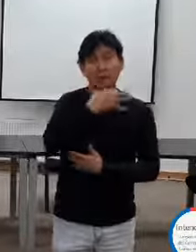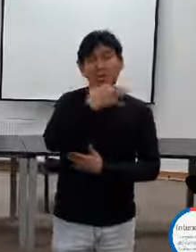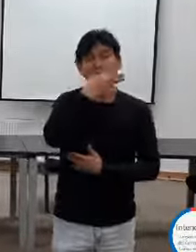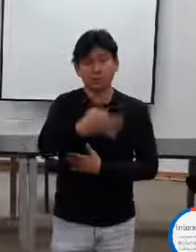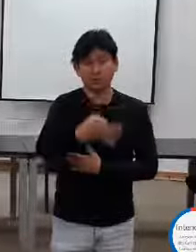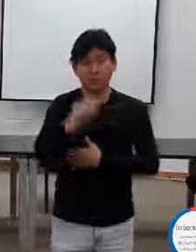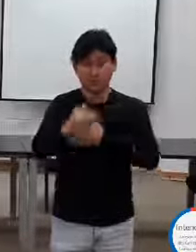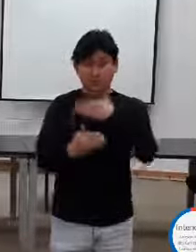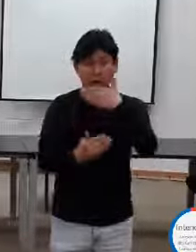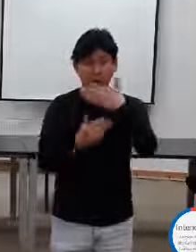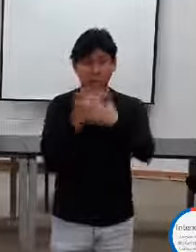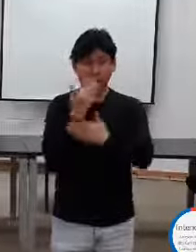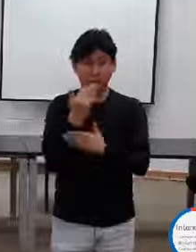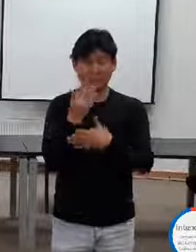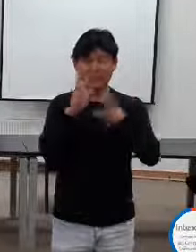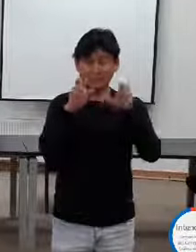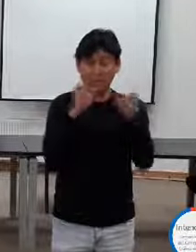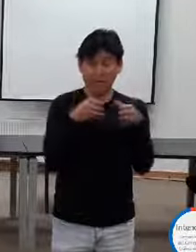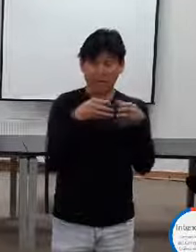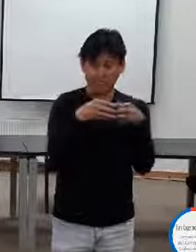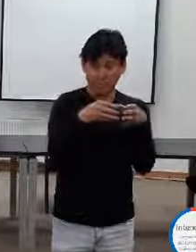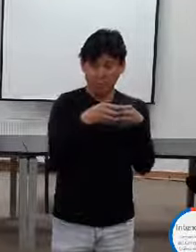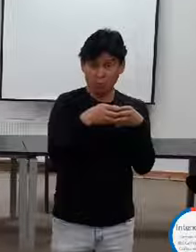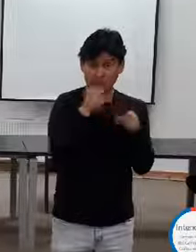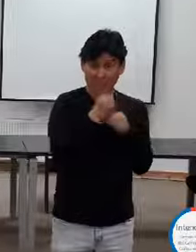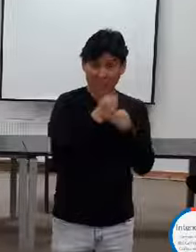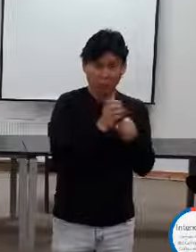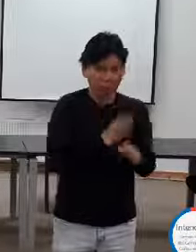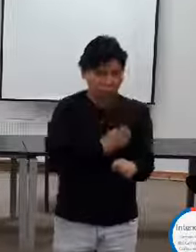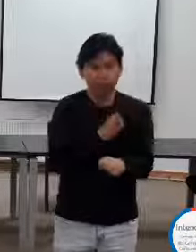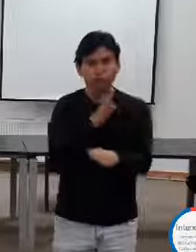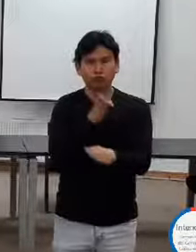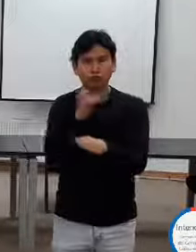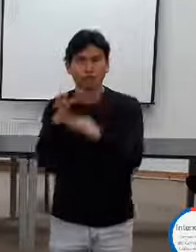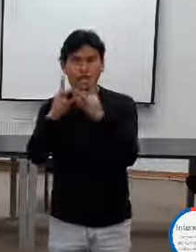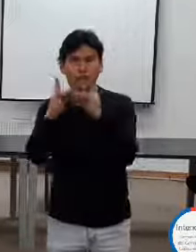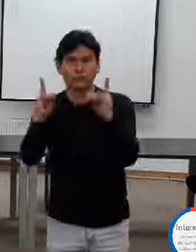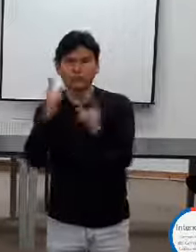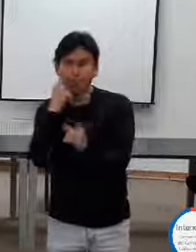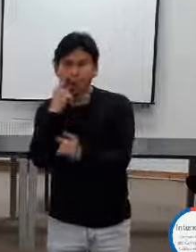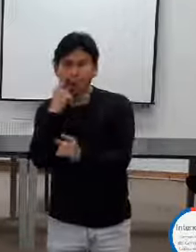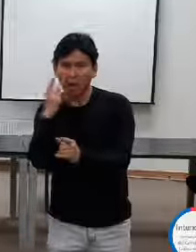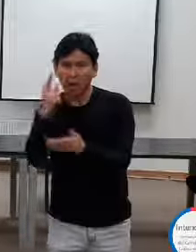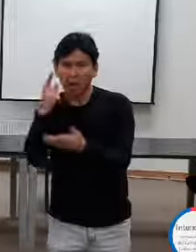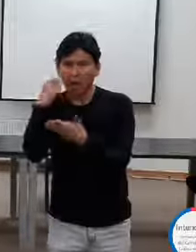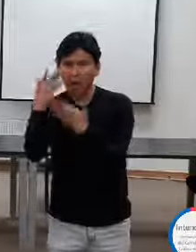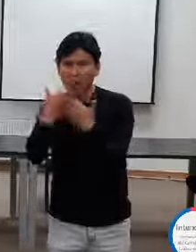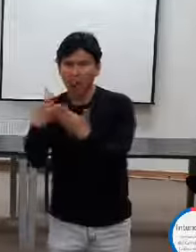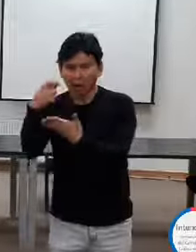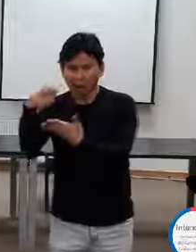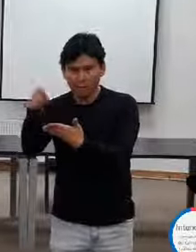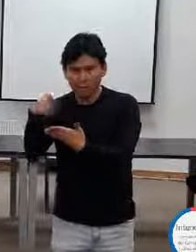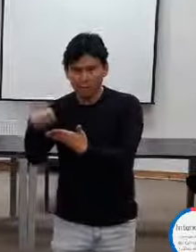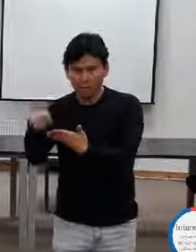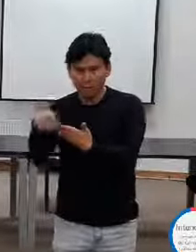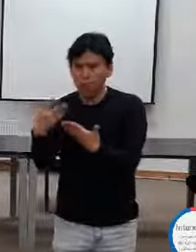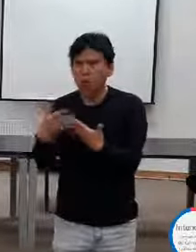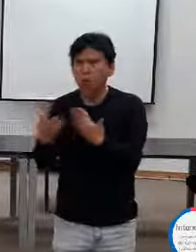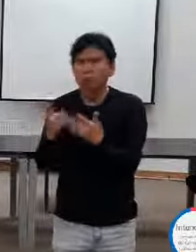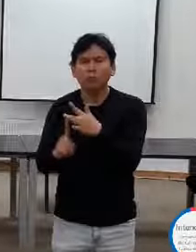que durante la mañana el equipo de epidemiología se trasladó a la comuna de Puerto Aysén para efectivamente hacer el estudio y la